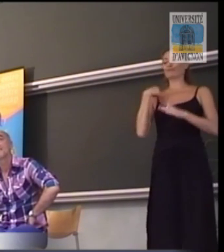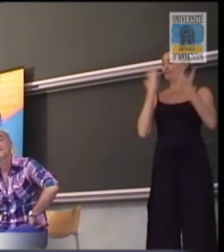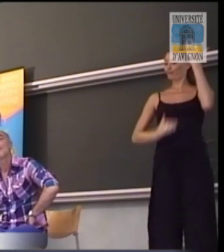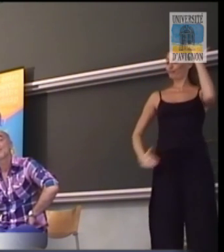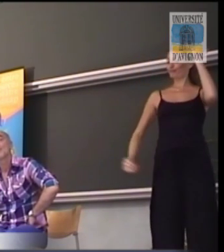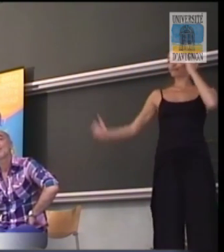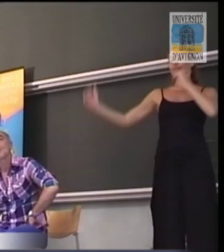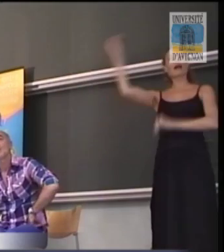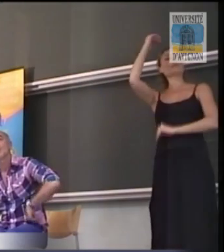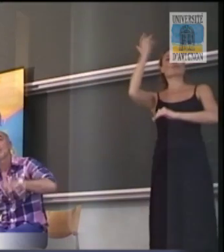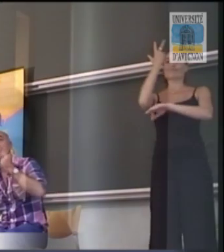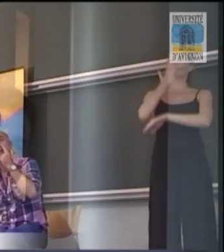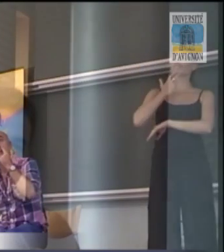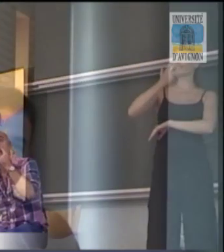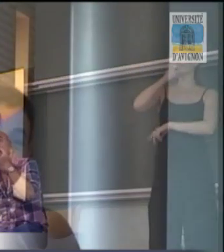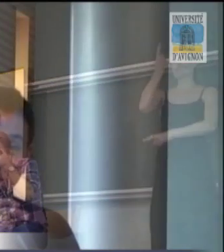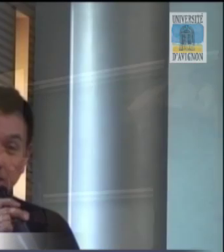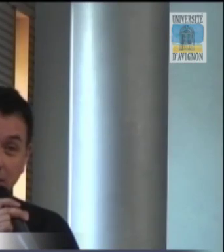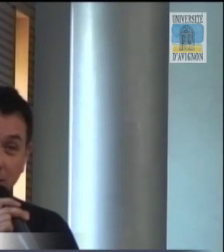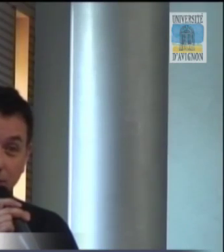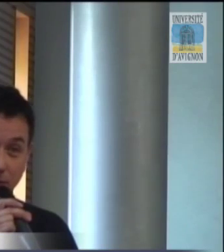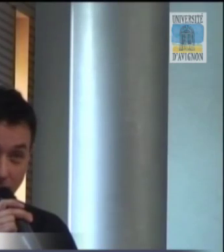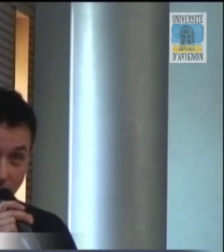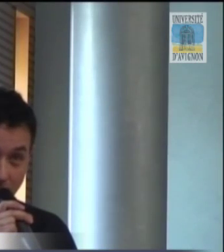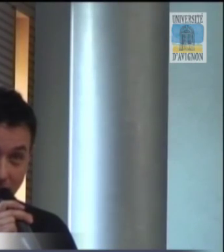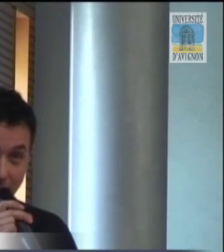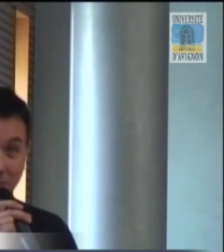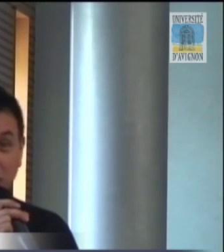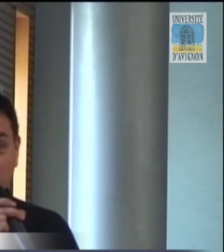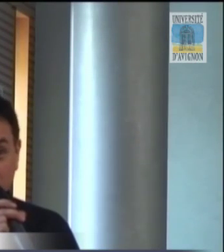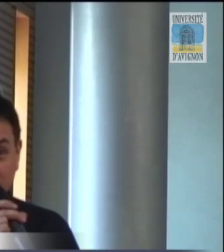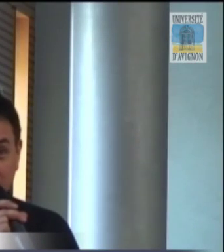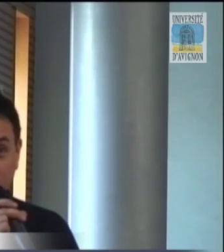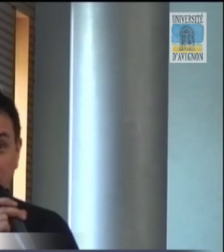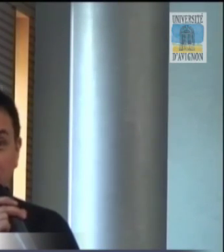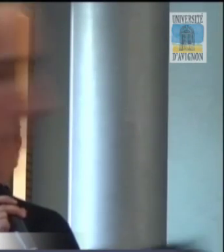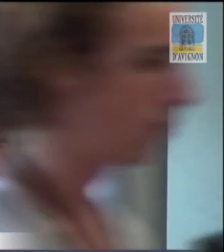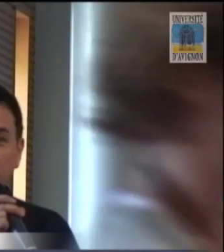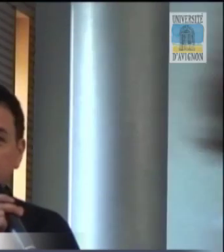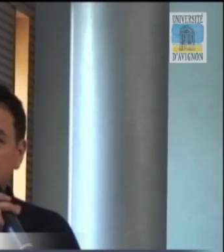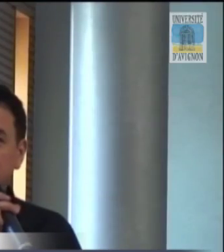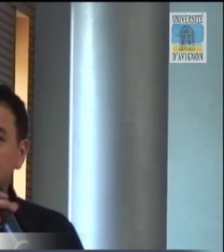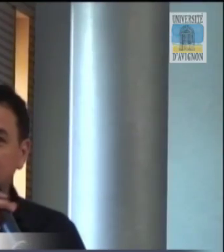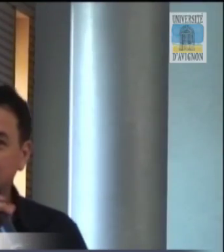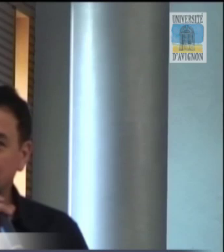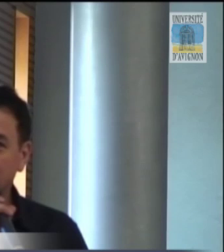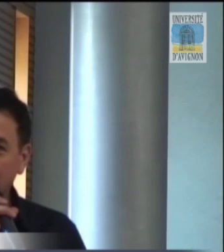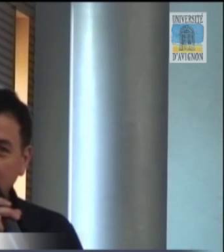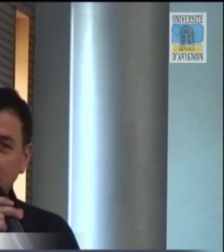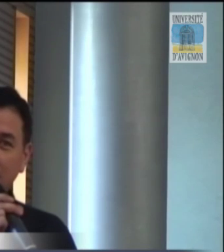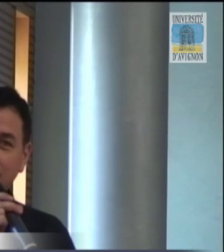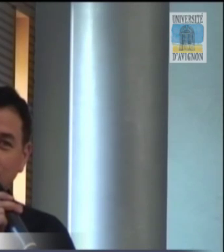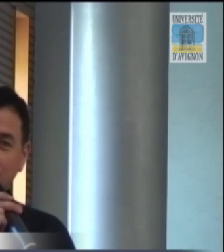autonome, citoyen, pour pouvoir partager ces expériences ensemble au moment des études et comprendre que cette